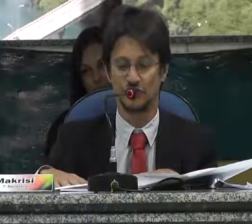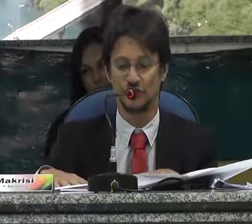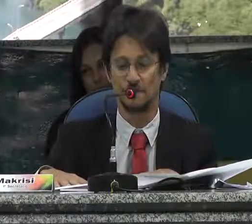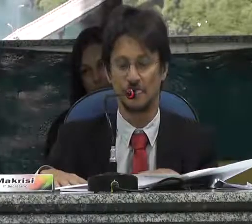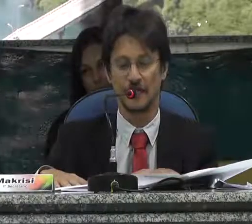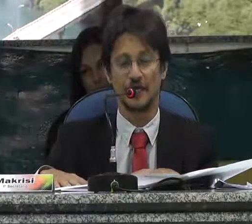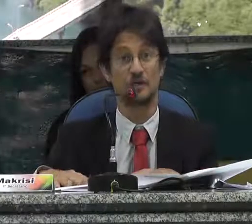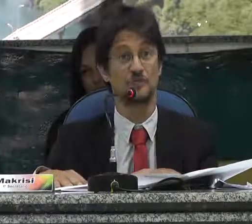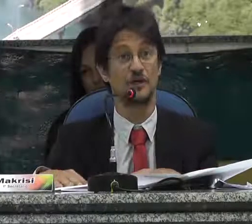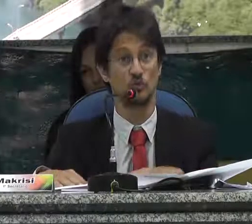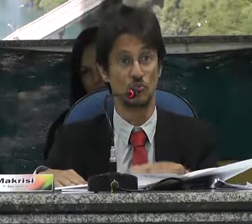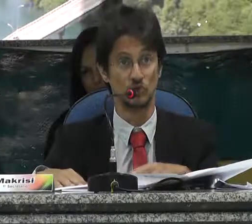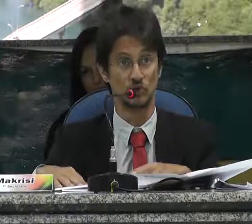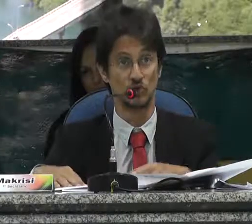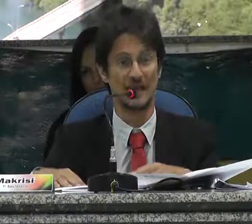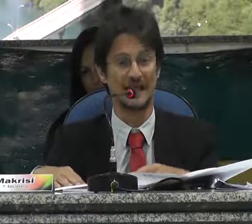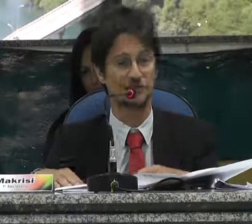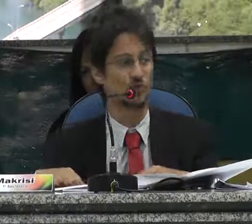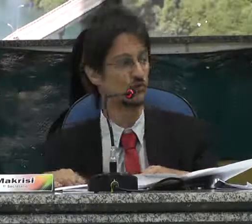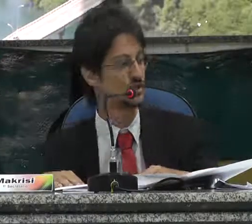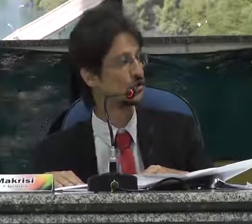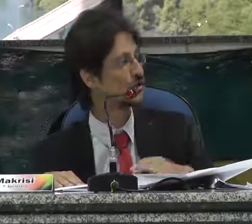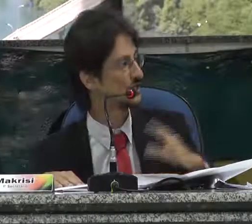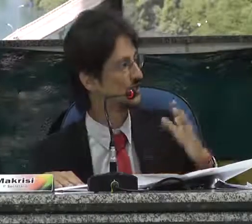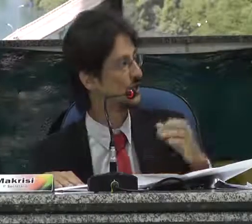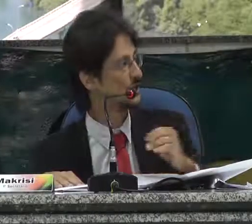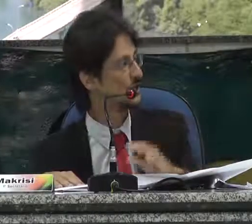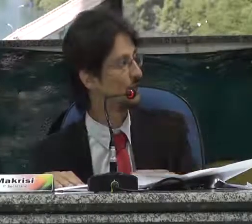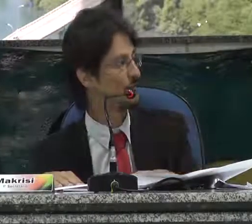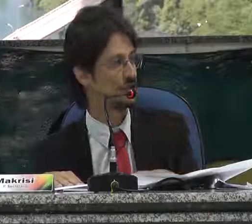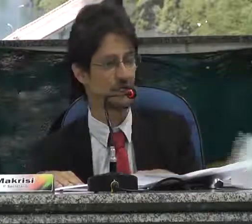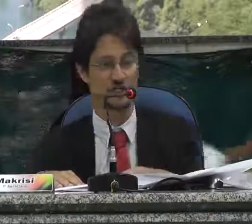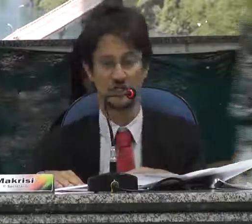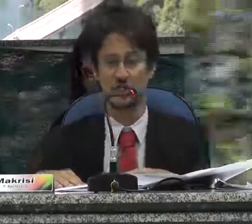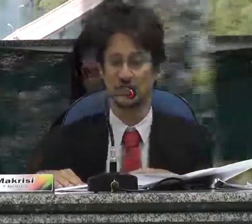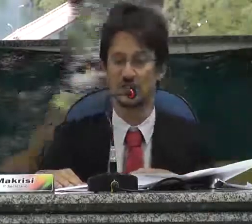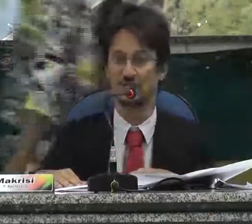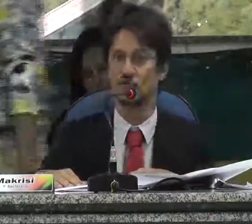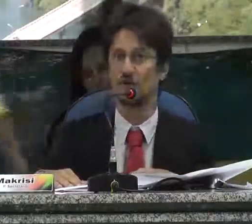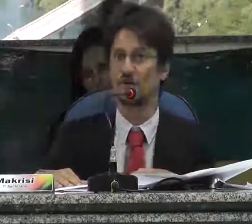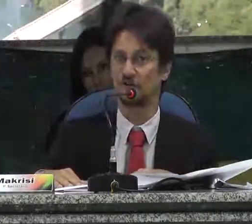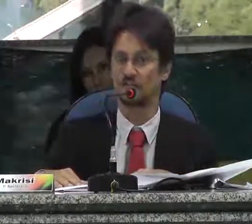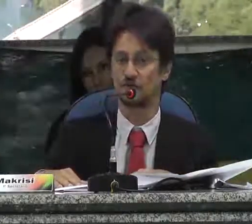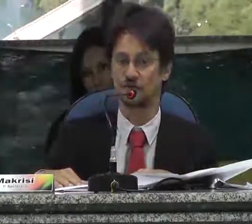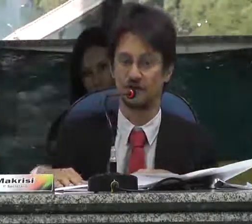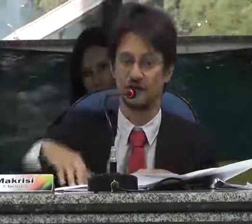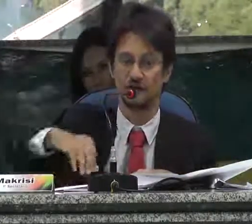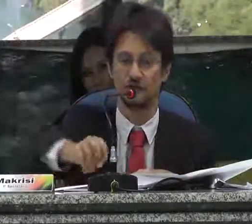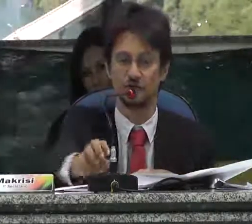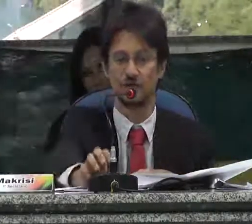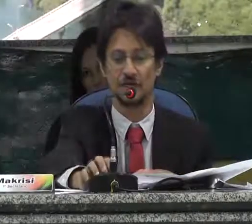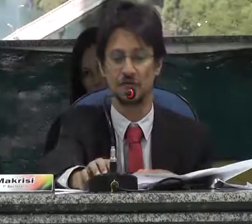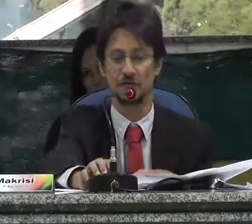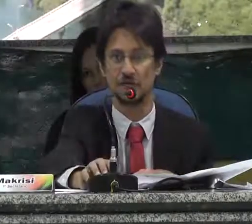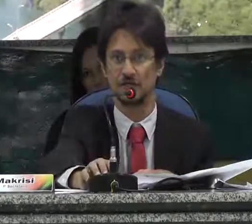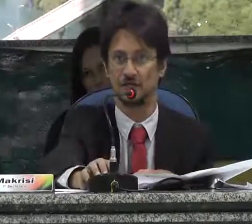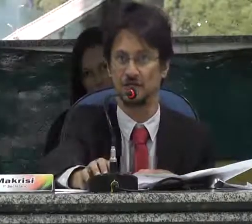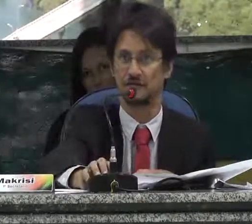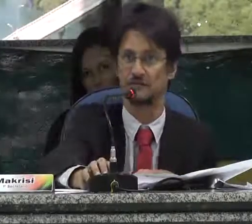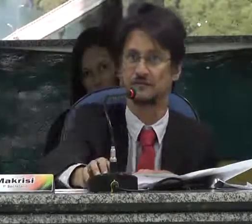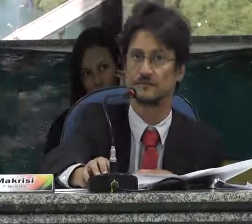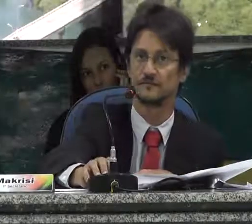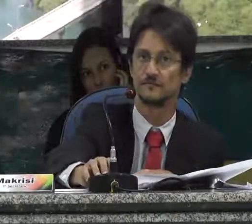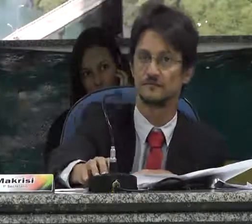de respeito mútuo para todos e todas, independente da sua profissão de fé. Muito obrigado, senhor